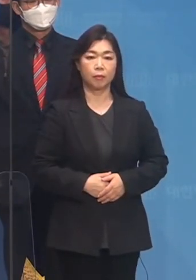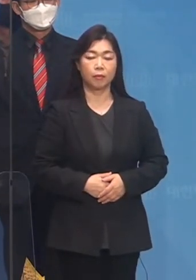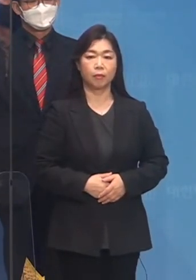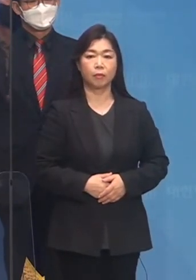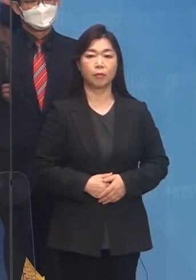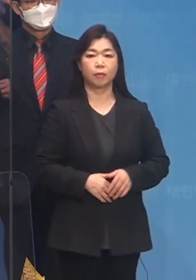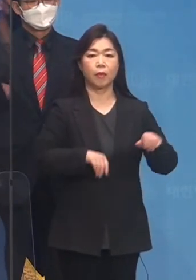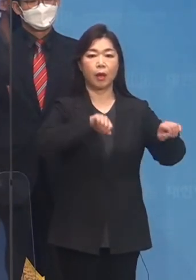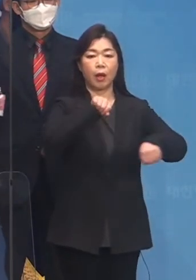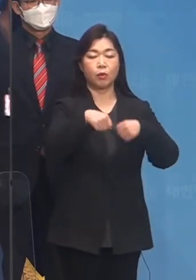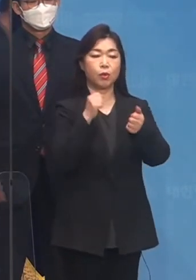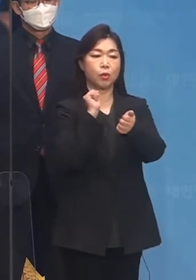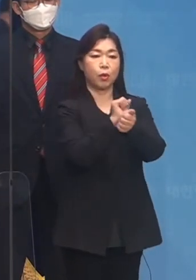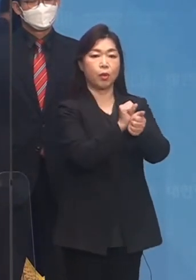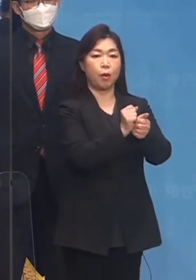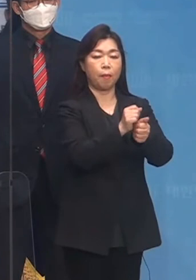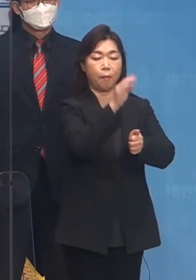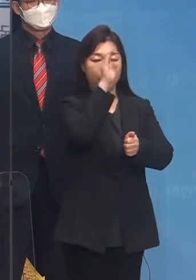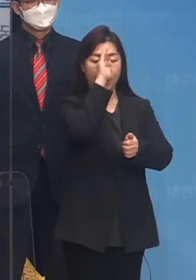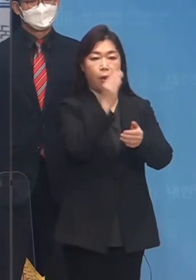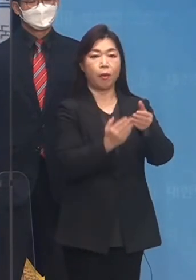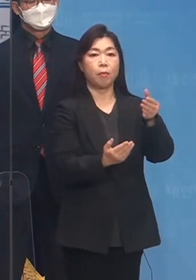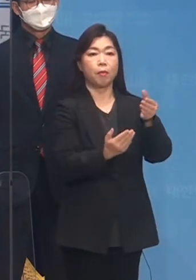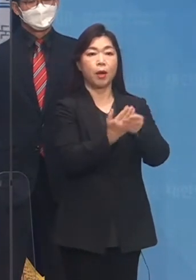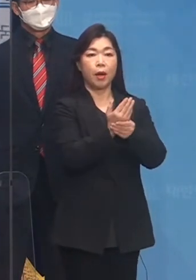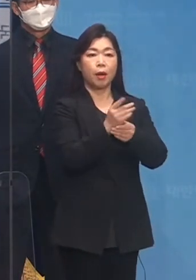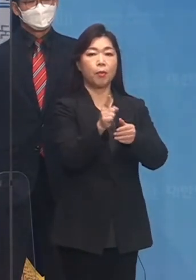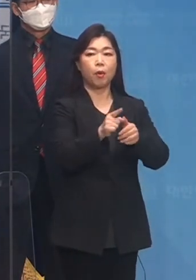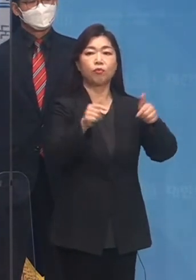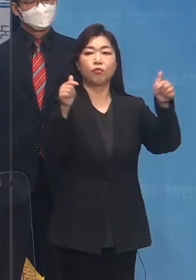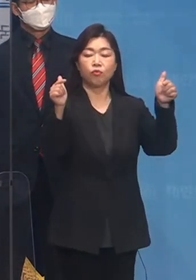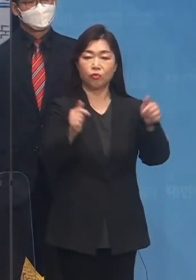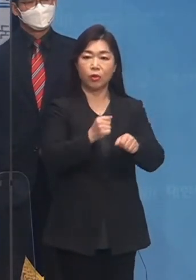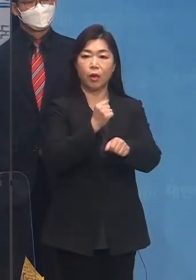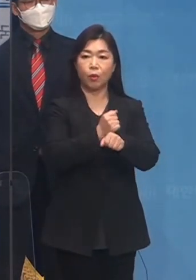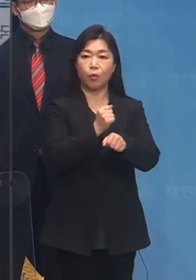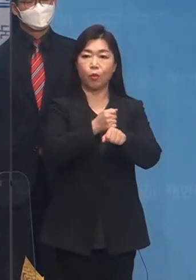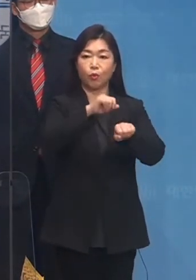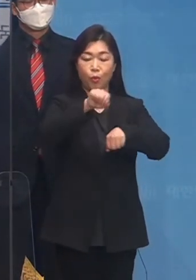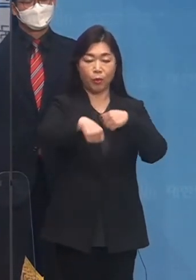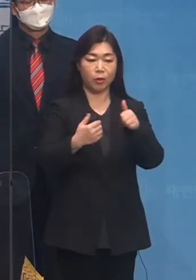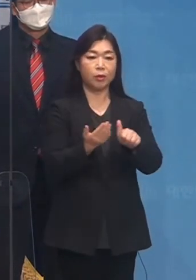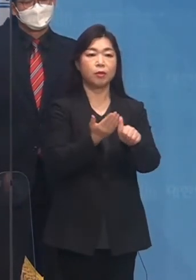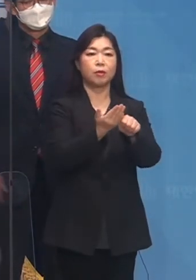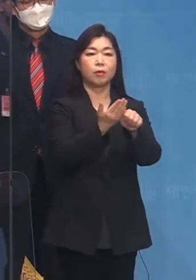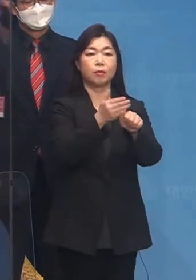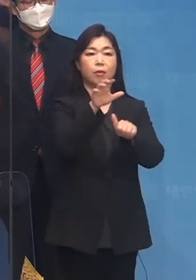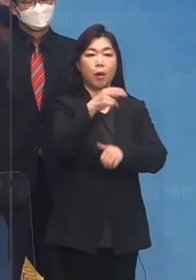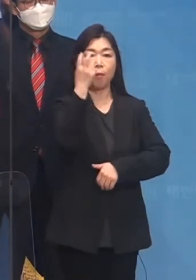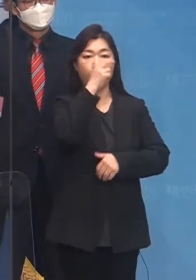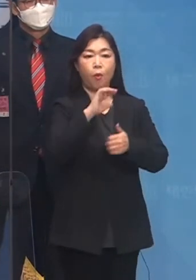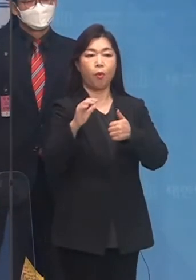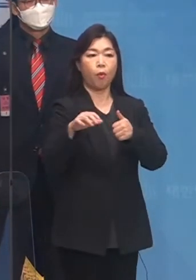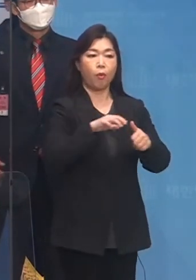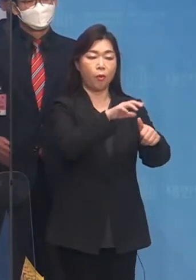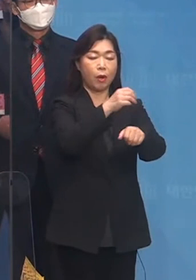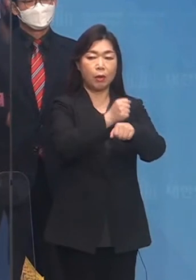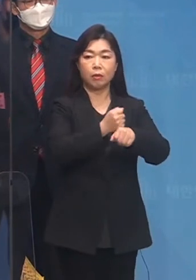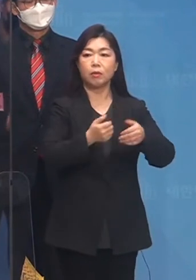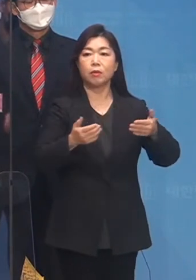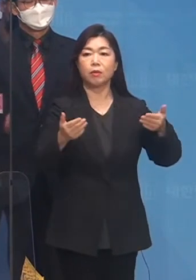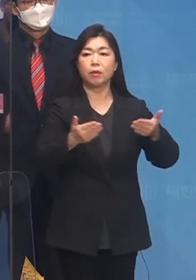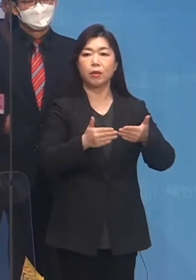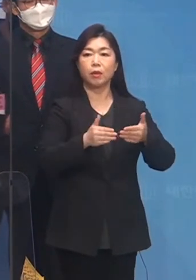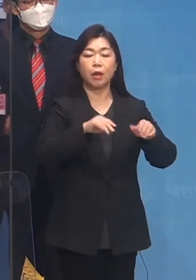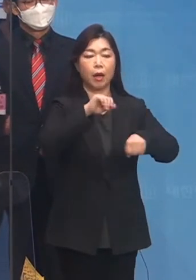가축 전염병의 확산을 먼저 차단하고 우리나라 축산업과 축산농가들을 보호하는 것이